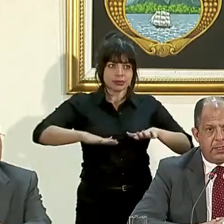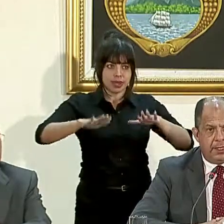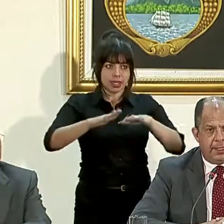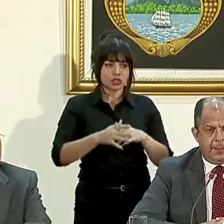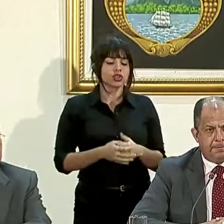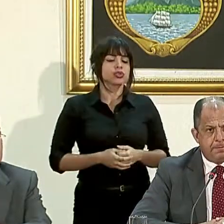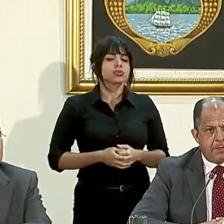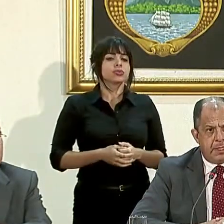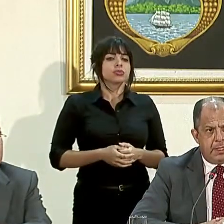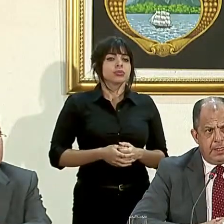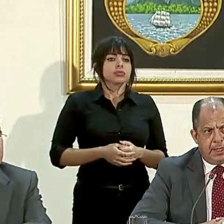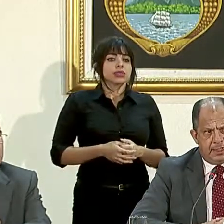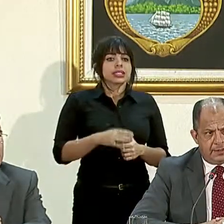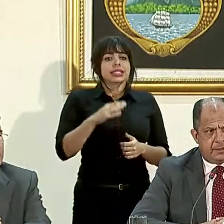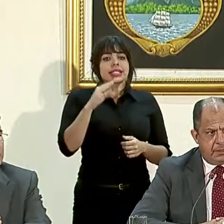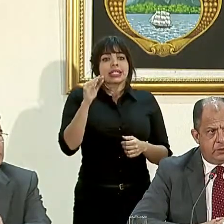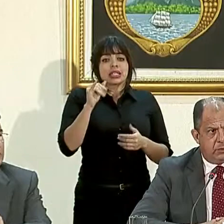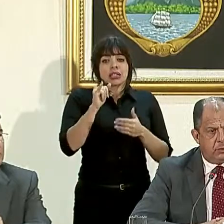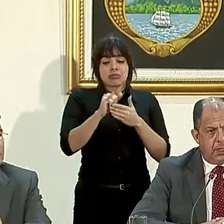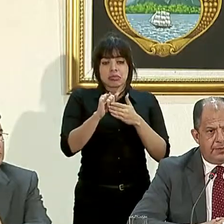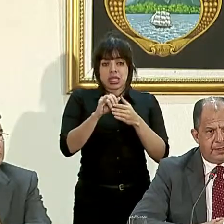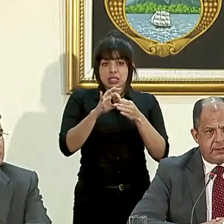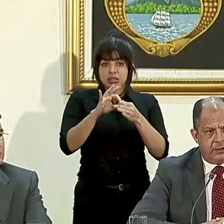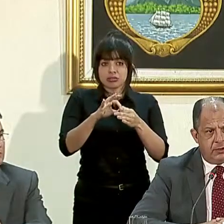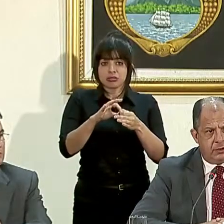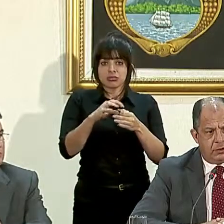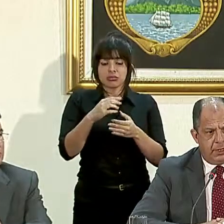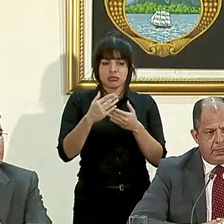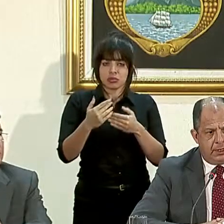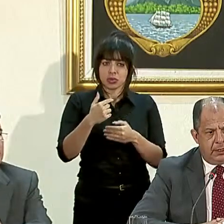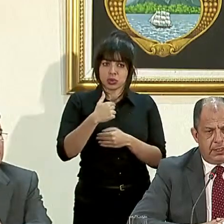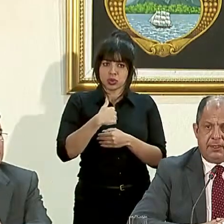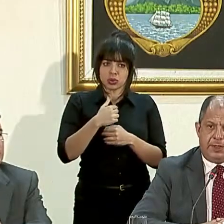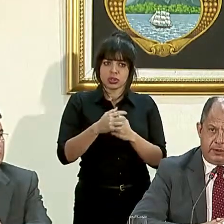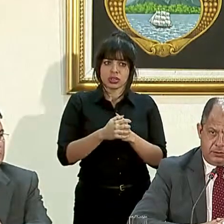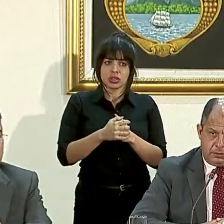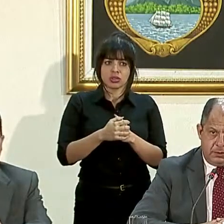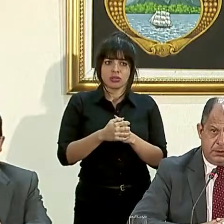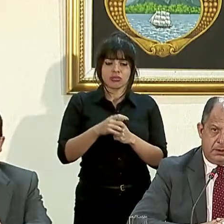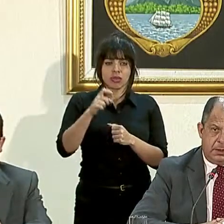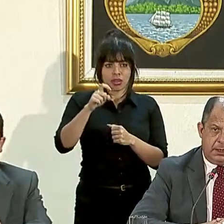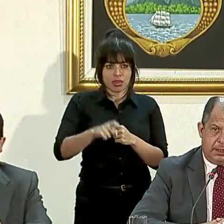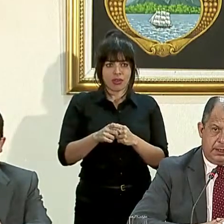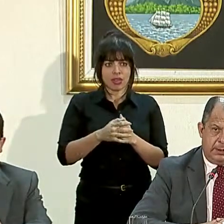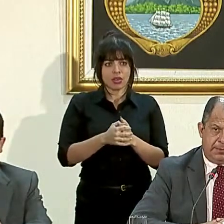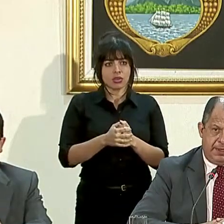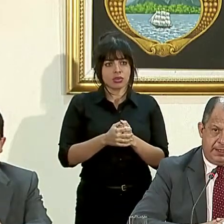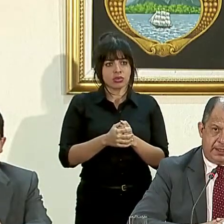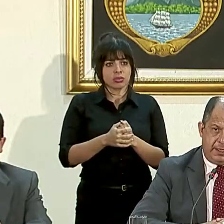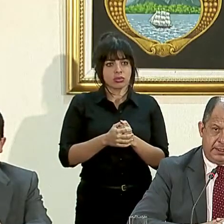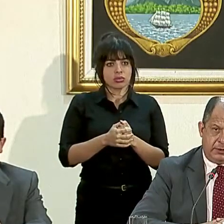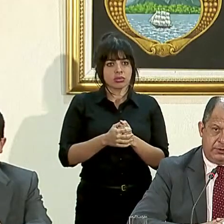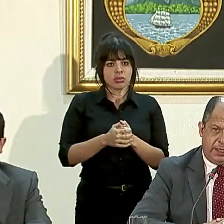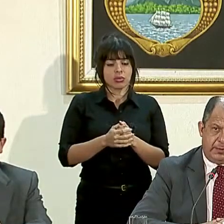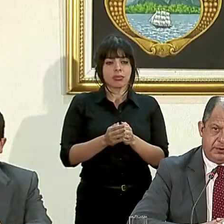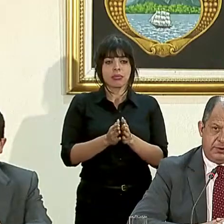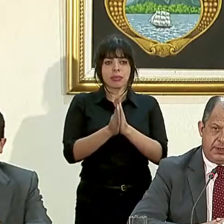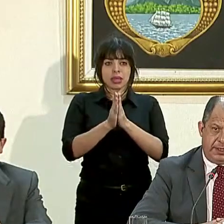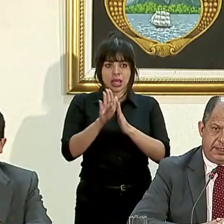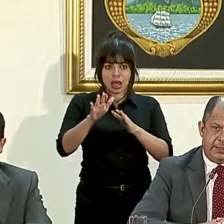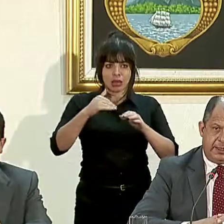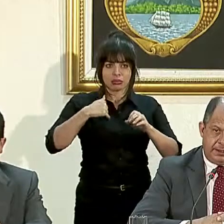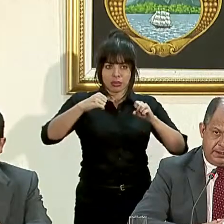espacios. Y en ese sentido, habría sido indebido impedir que ella tuviera